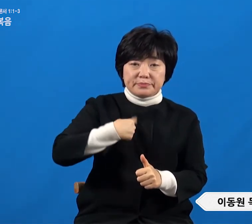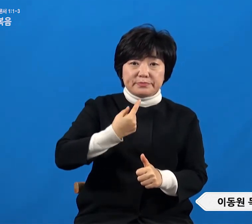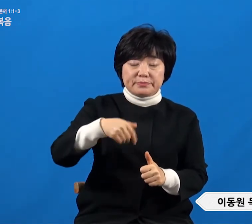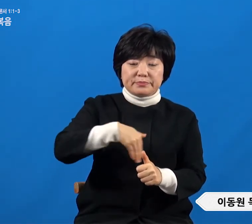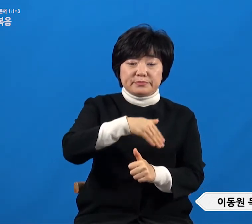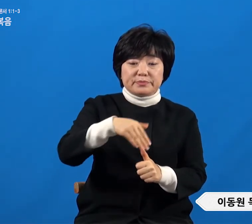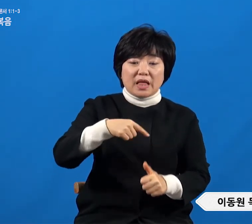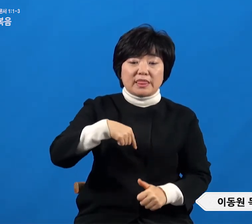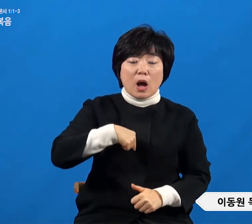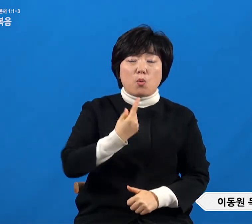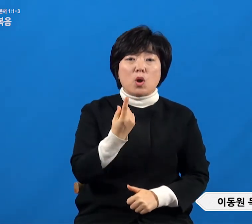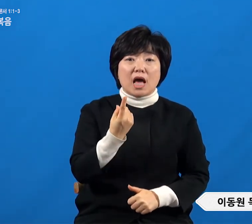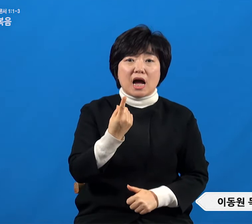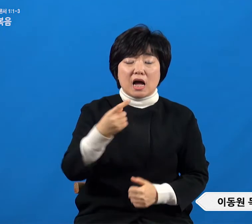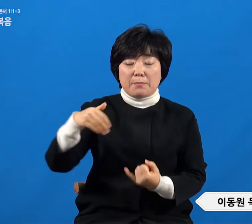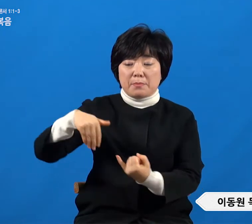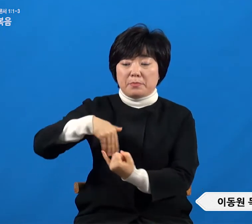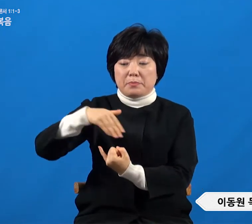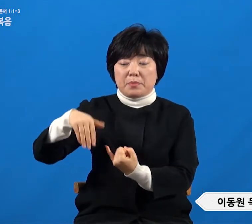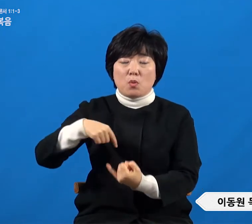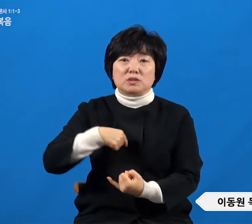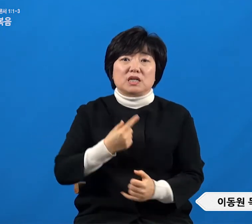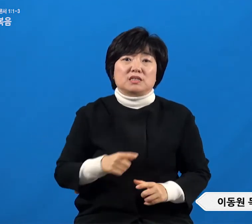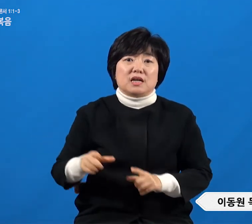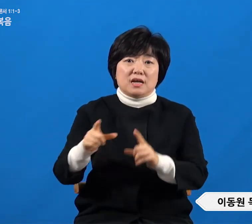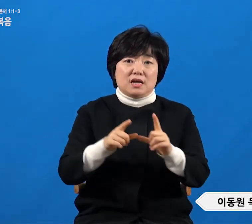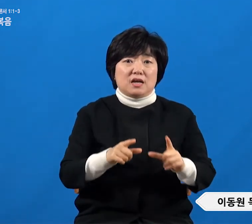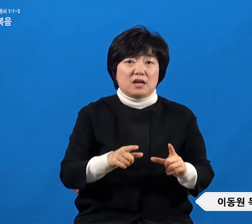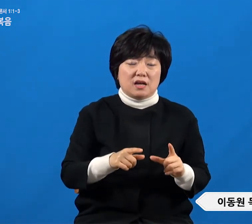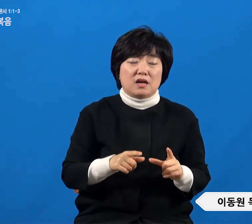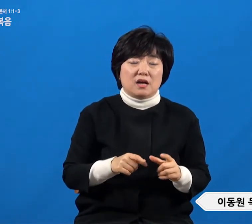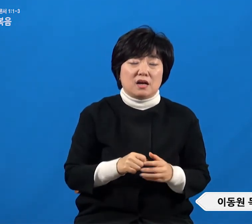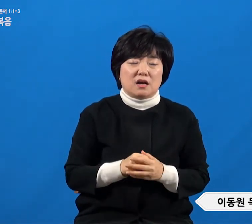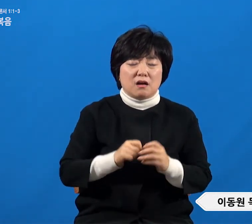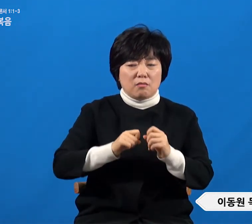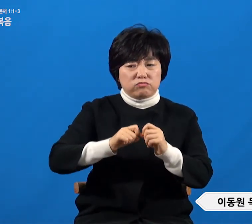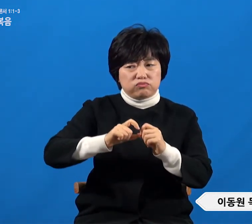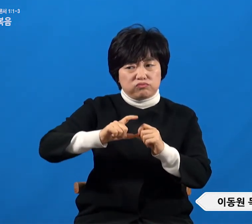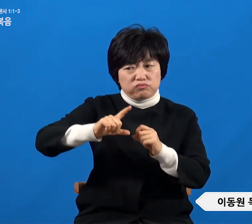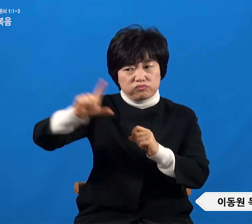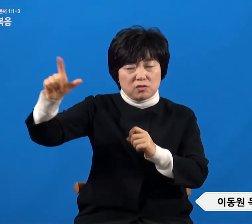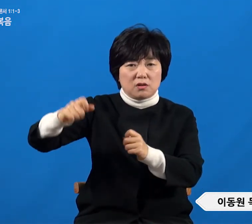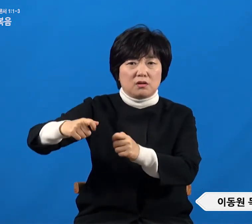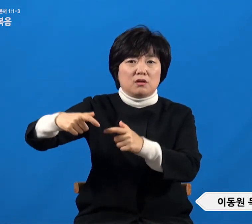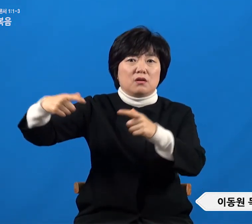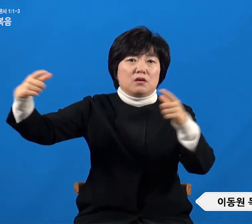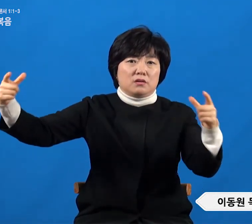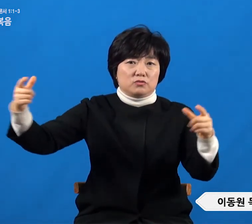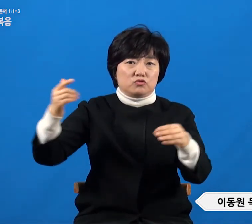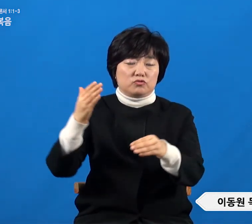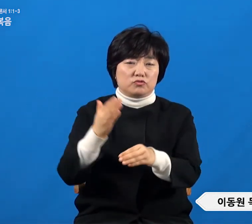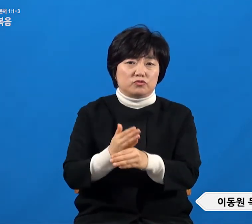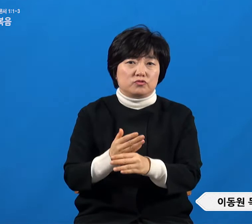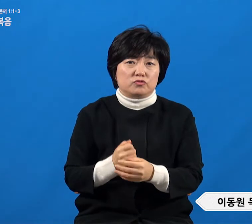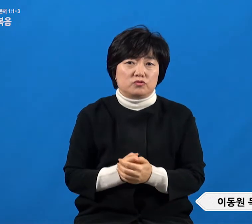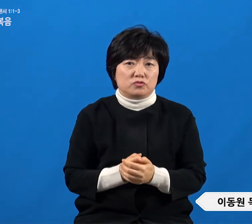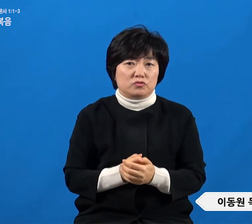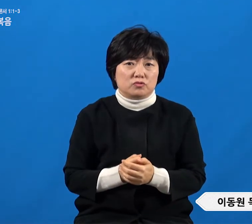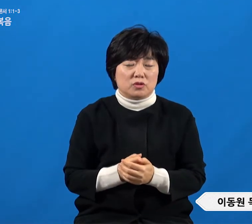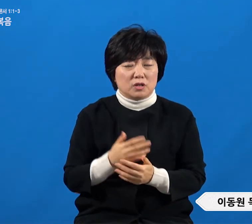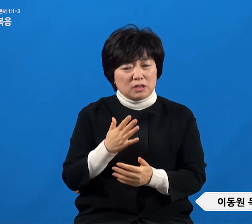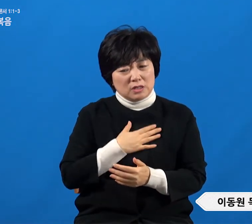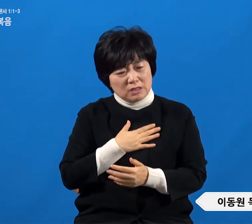전부인 나홀로 세대적. 최근 우리 사회에서 이 가족이 가장 급증하고 있다고 합니다. 그리고 우리가 동의할